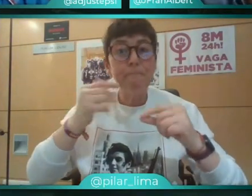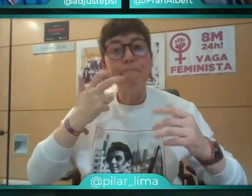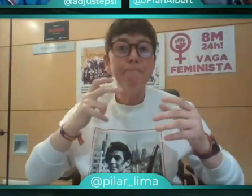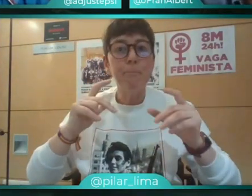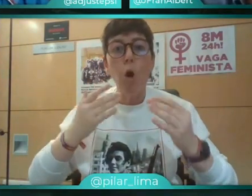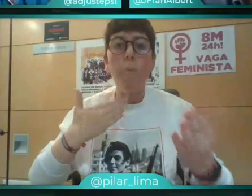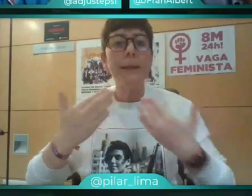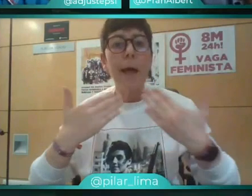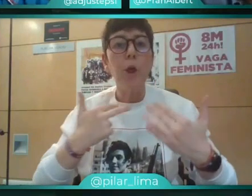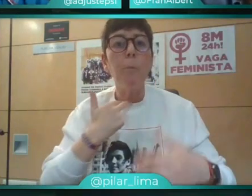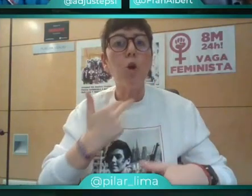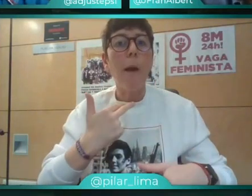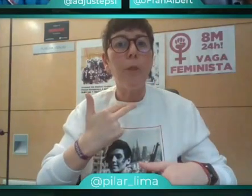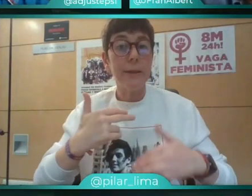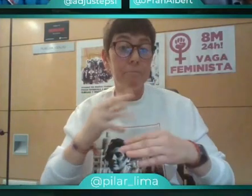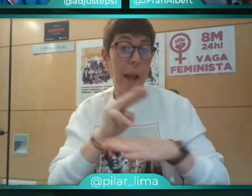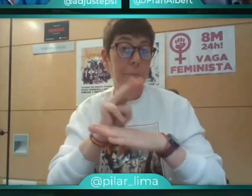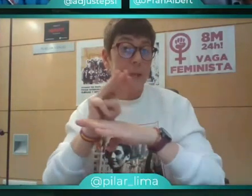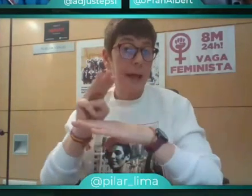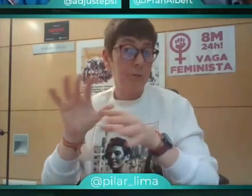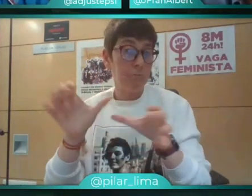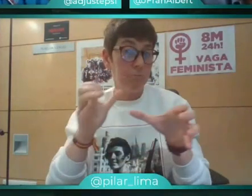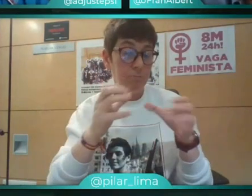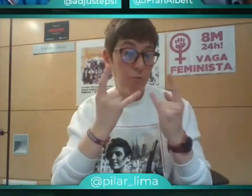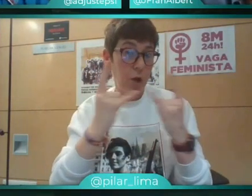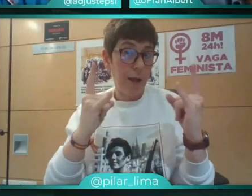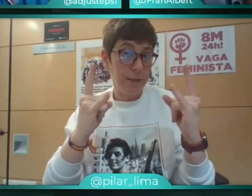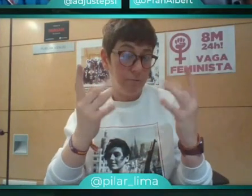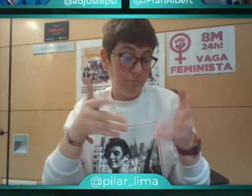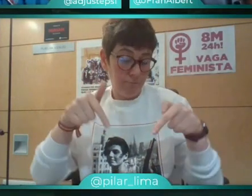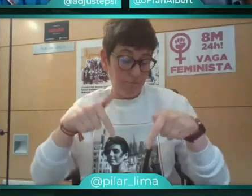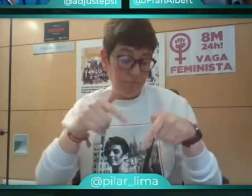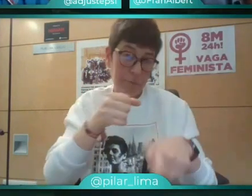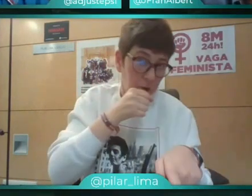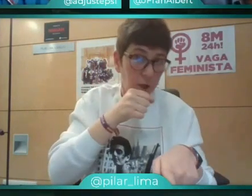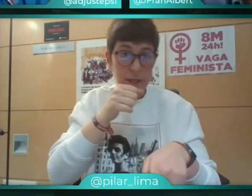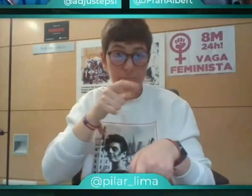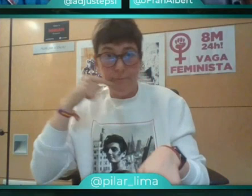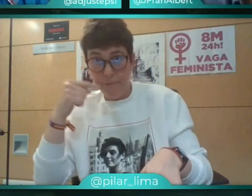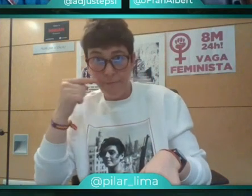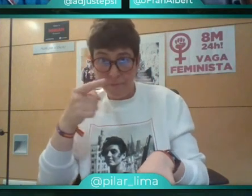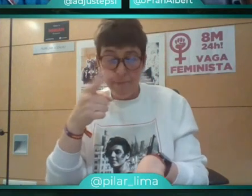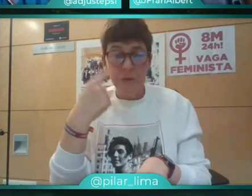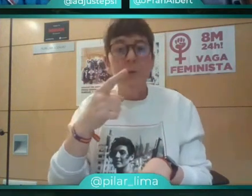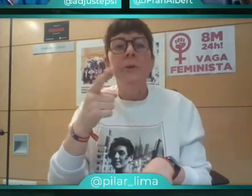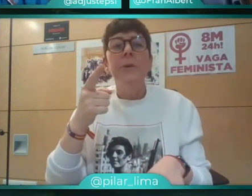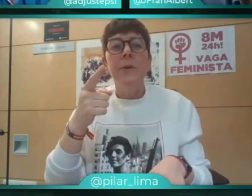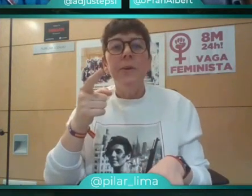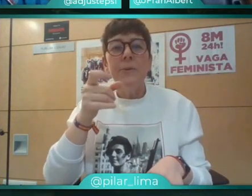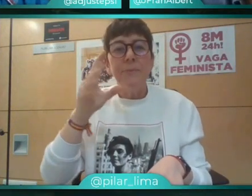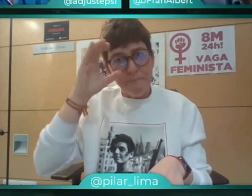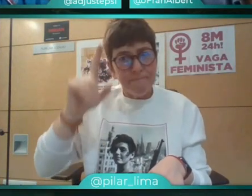a mí en los debates en las conversaciones con bueno con el resto de portavoces parlamentarias con